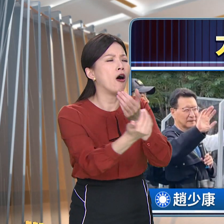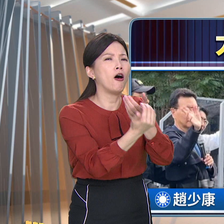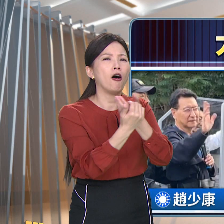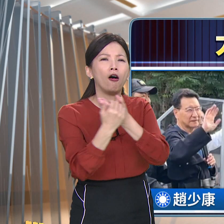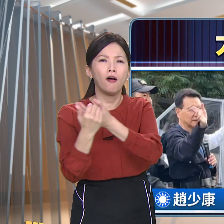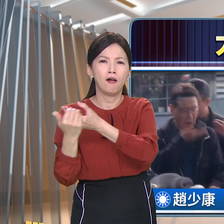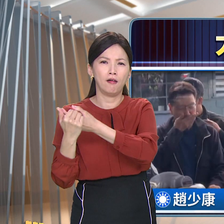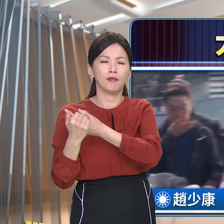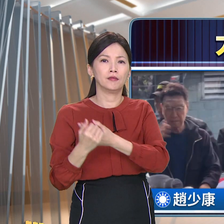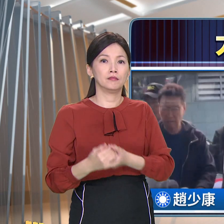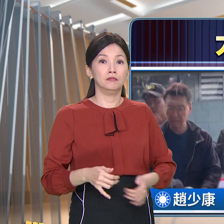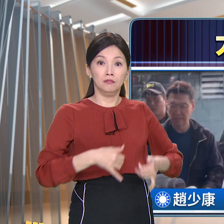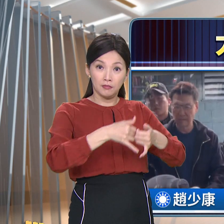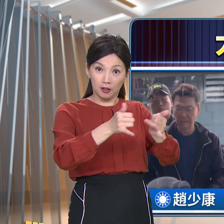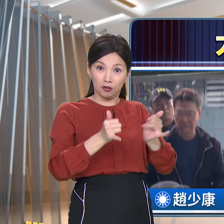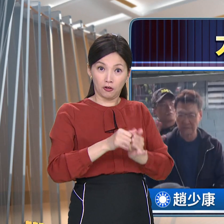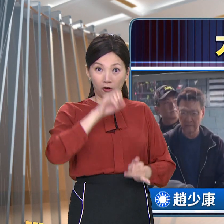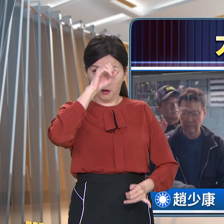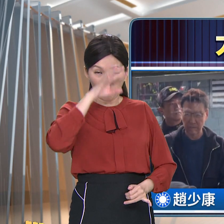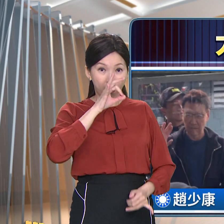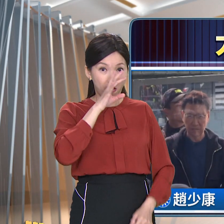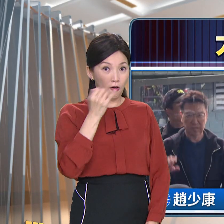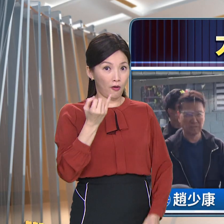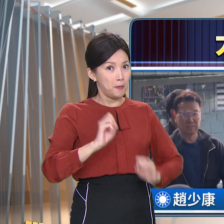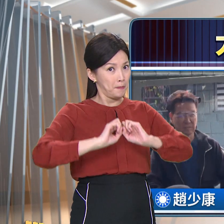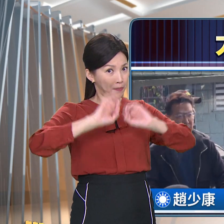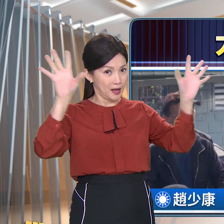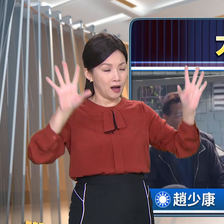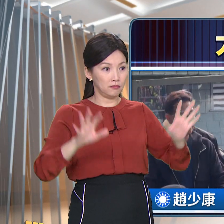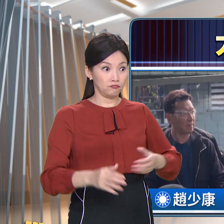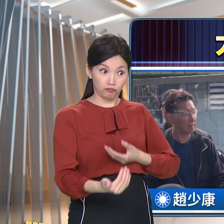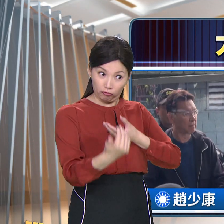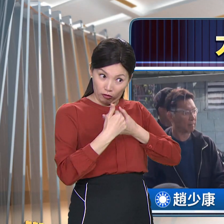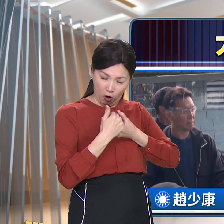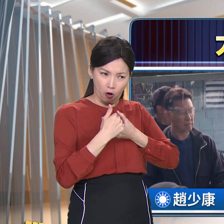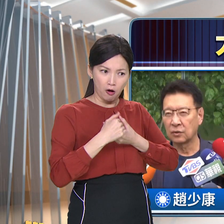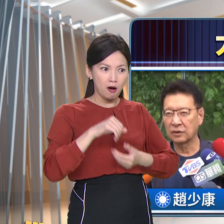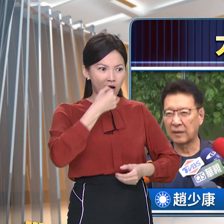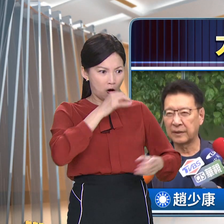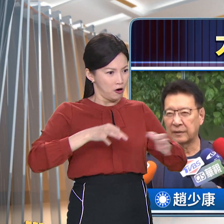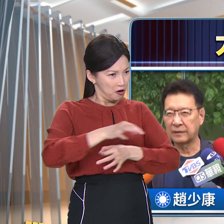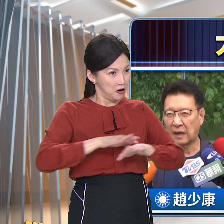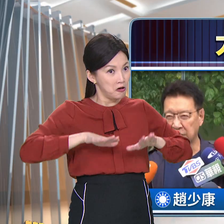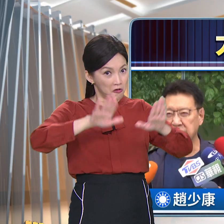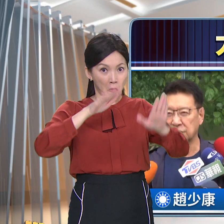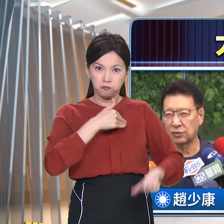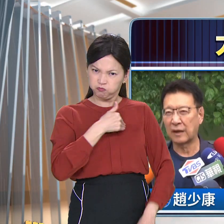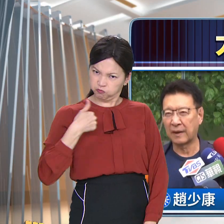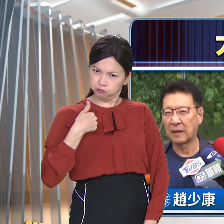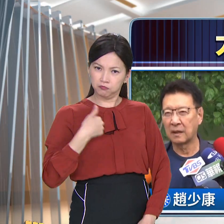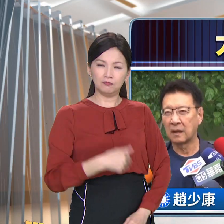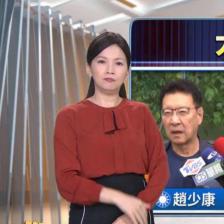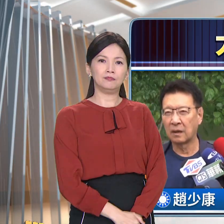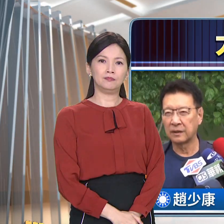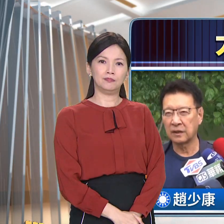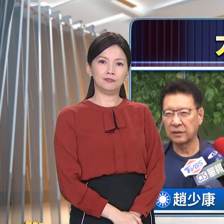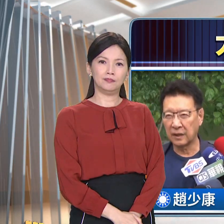民众党吴欣盈则是喊出，台湾的经济一定要反转。